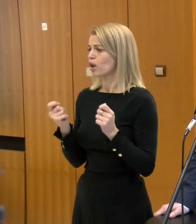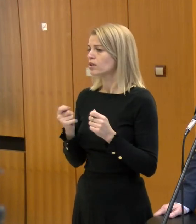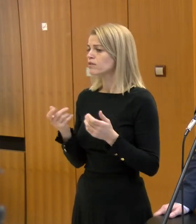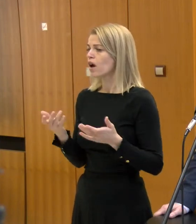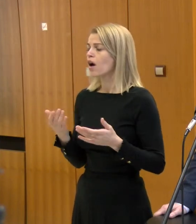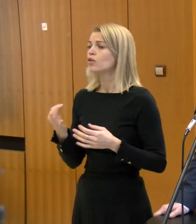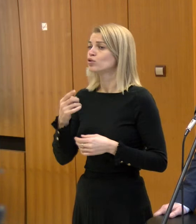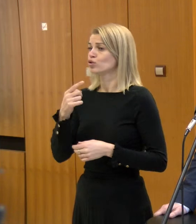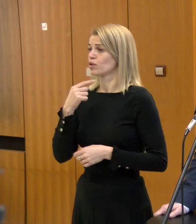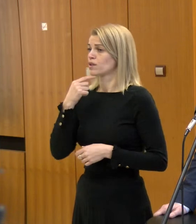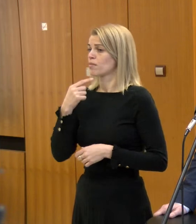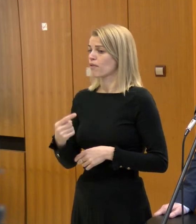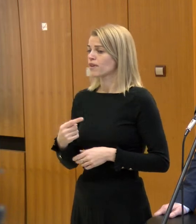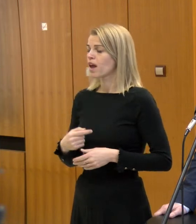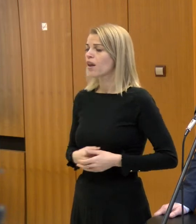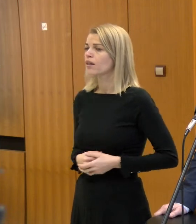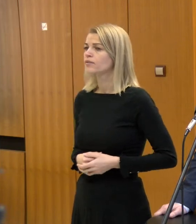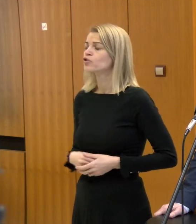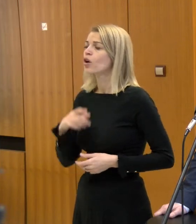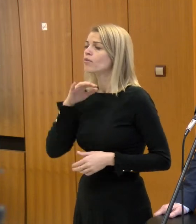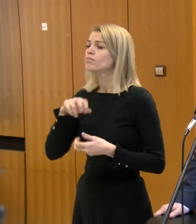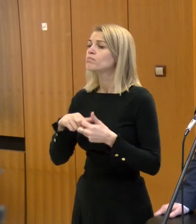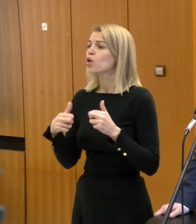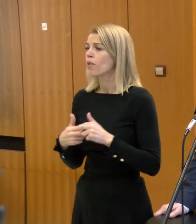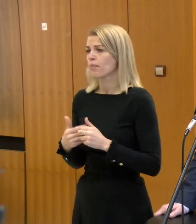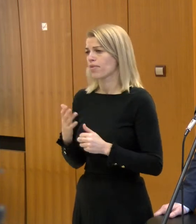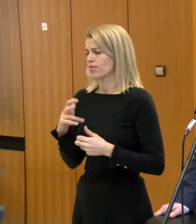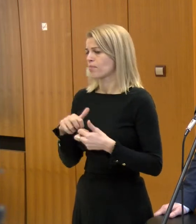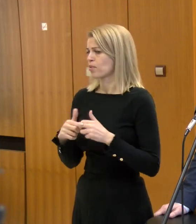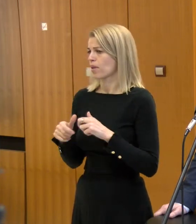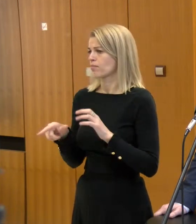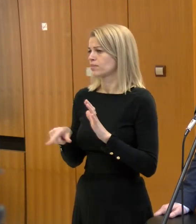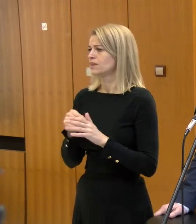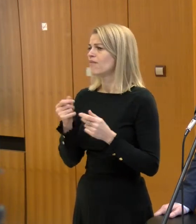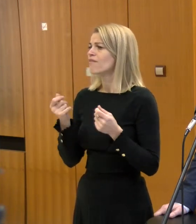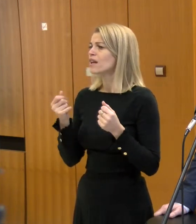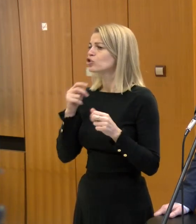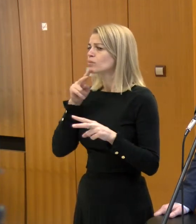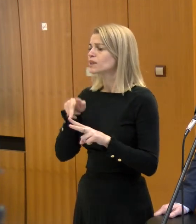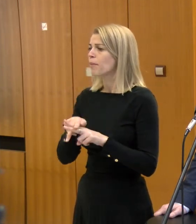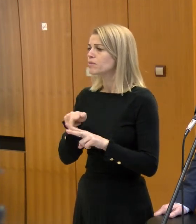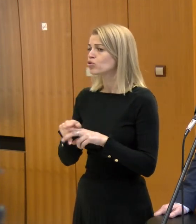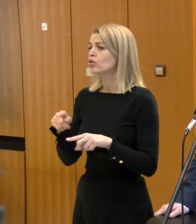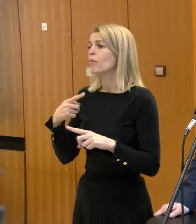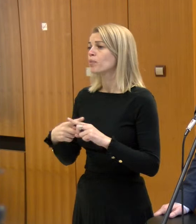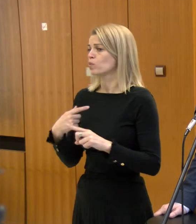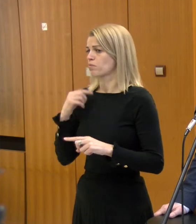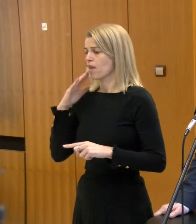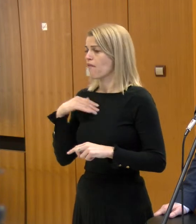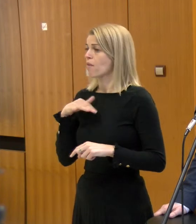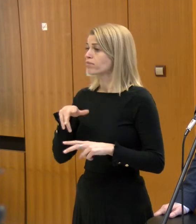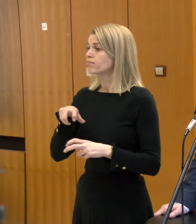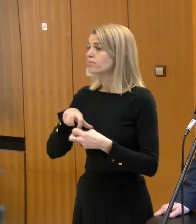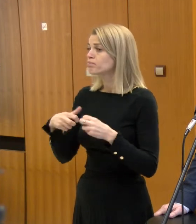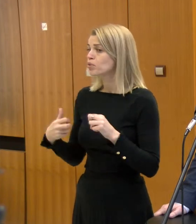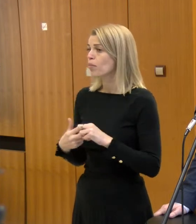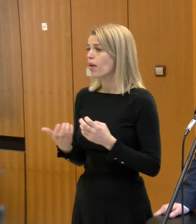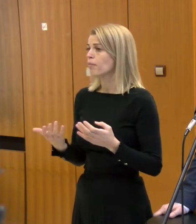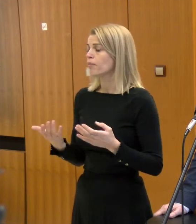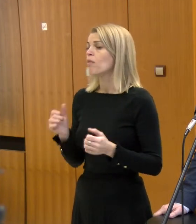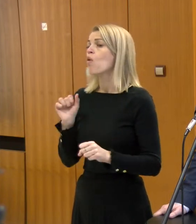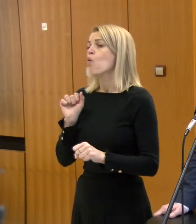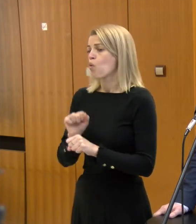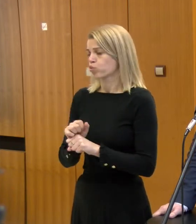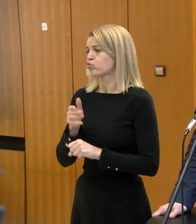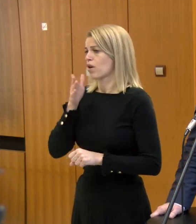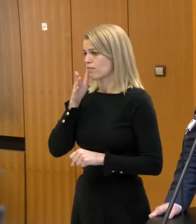Ale to, čo ste povedali, že je problém, nie je problém s finančným krytím a ja ani neviem o nejakom probléme, ktorý by tam mal byť. Čiže určite to